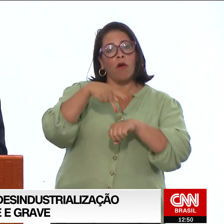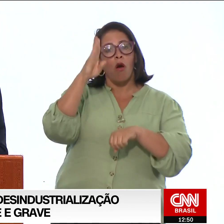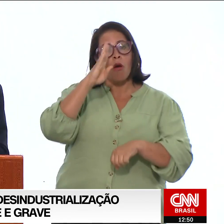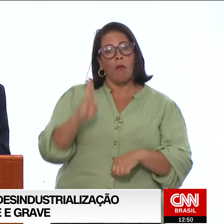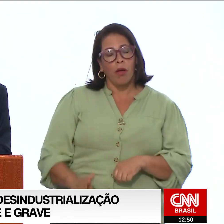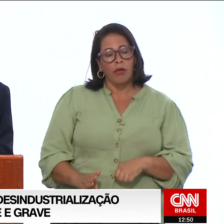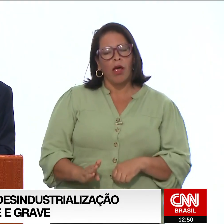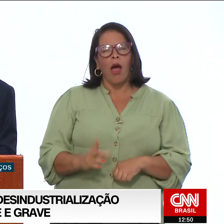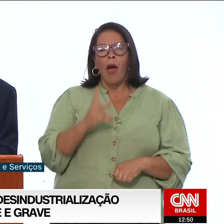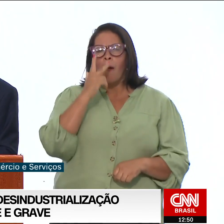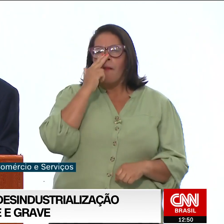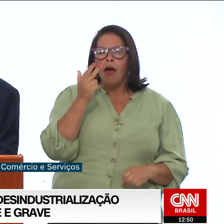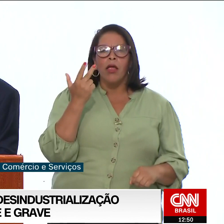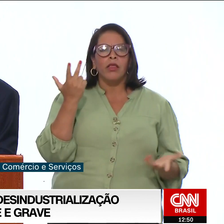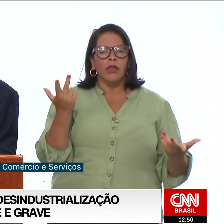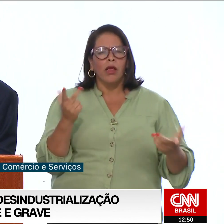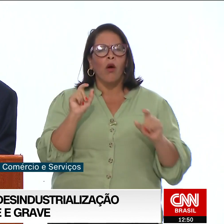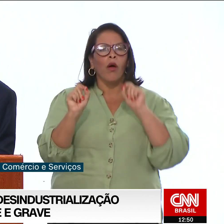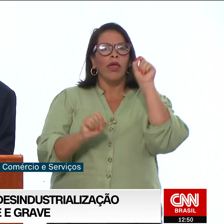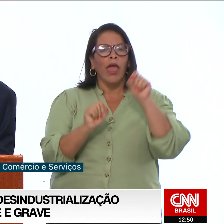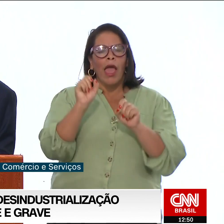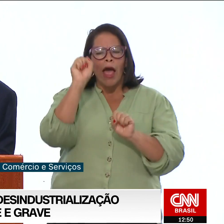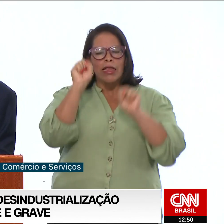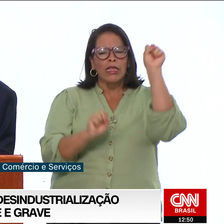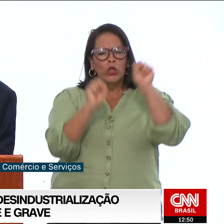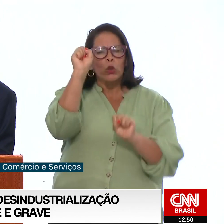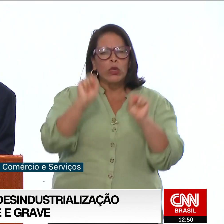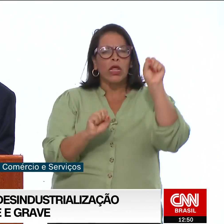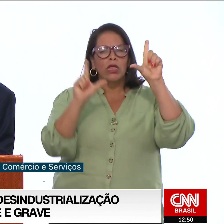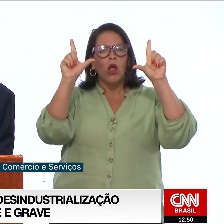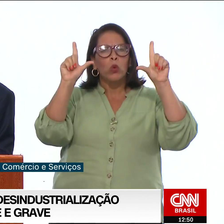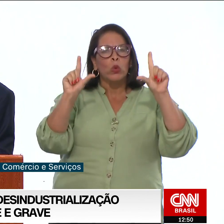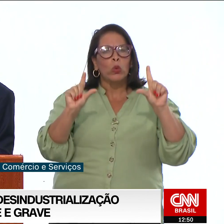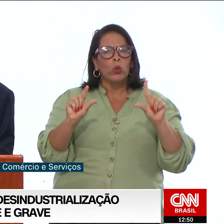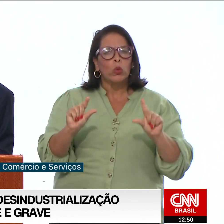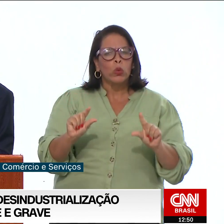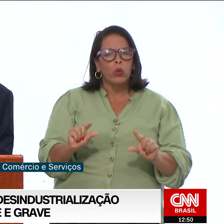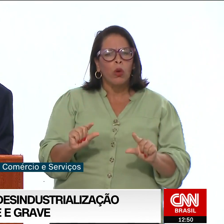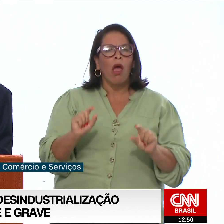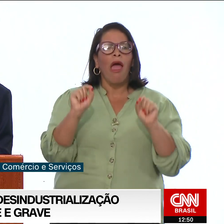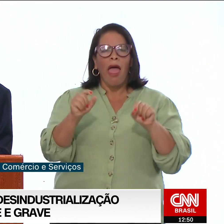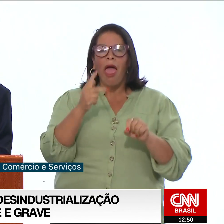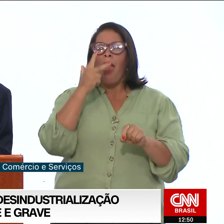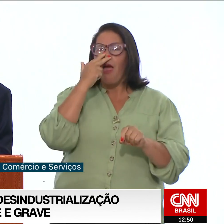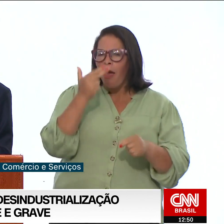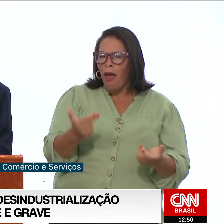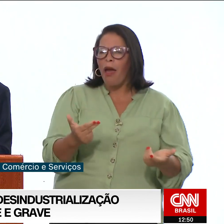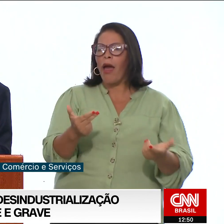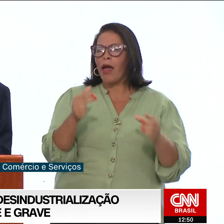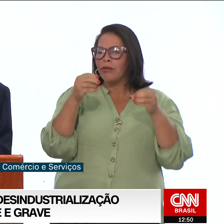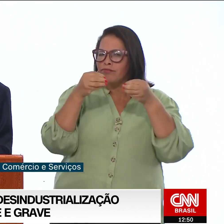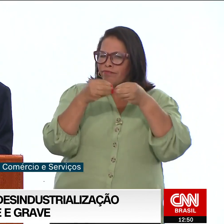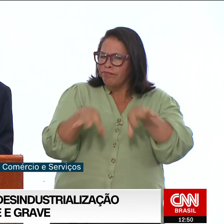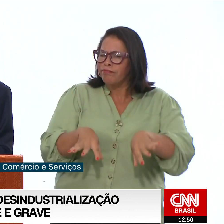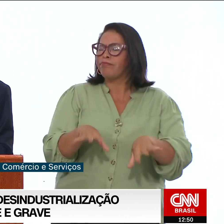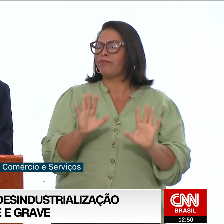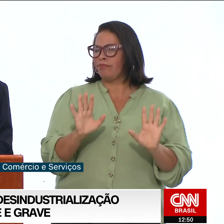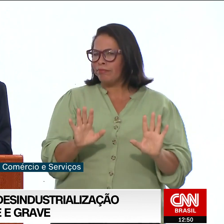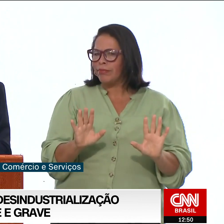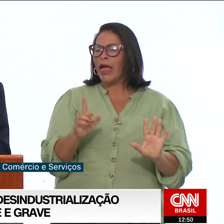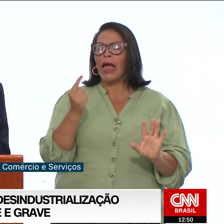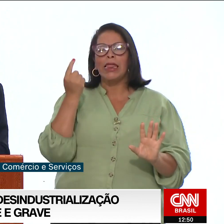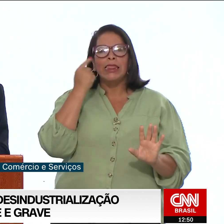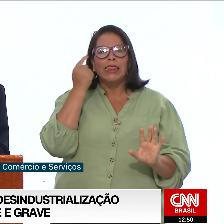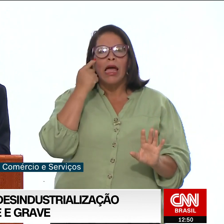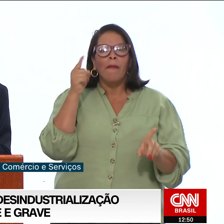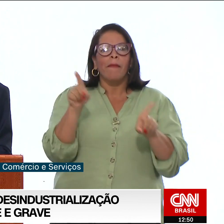fenômeno natural, a desindustrialização brasileira é precoce e grave. Ela